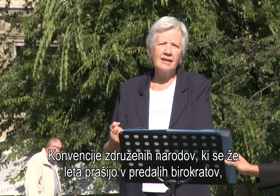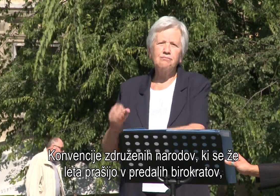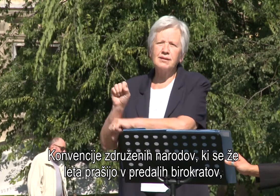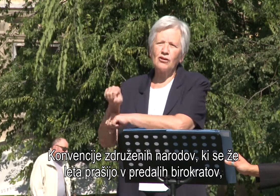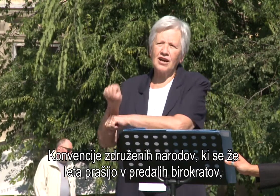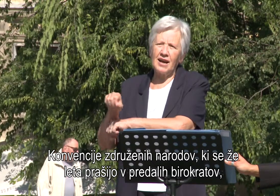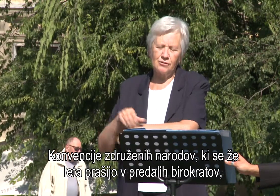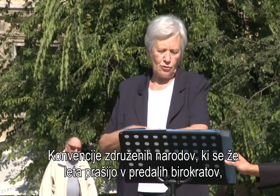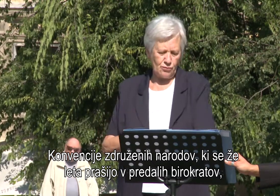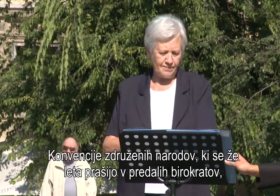predalih birokratov.